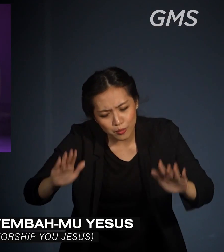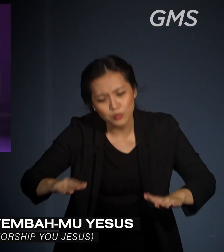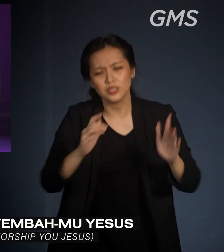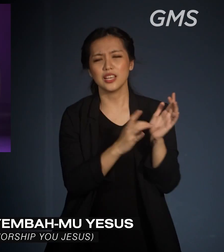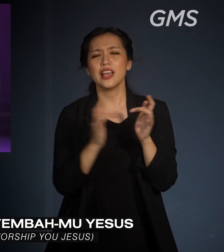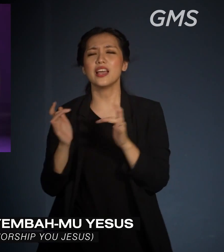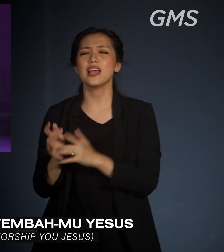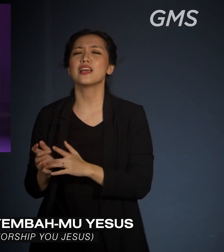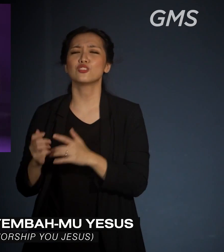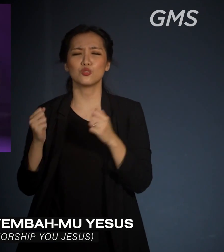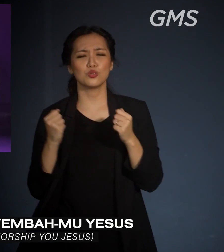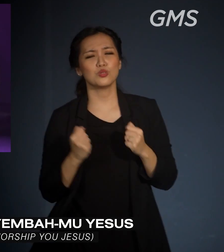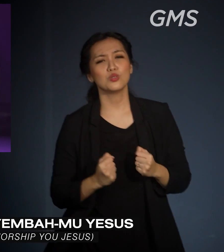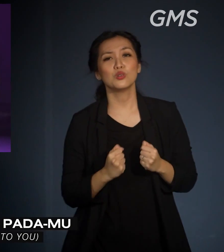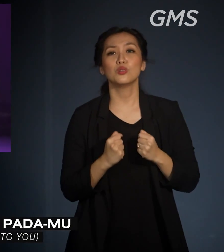menyembahmu